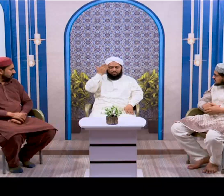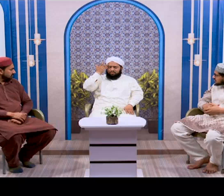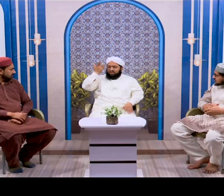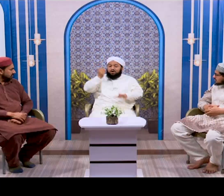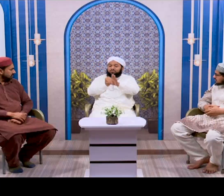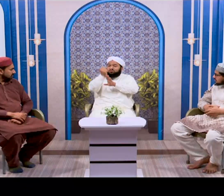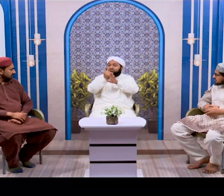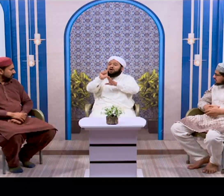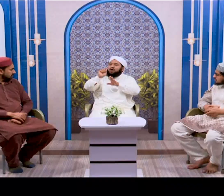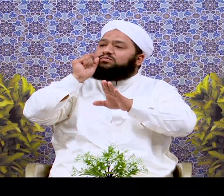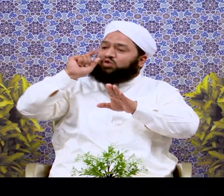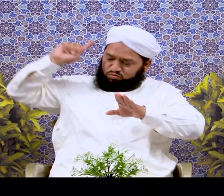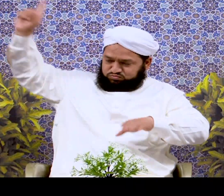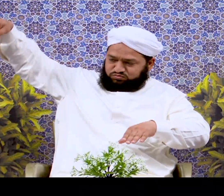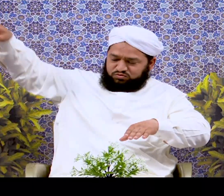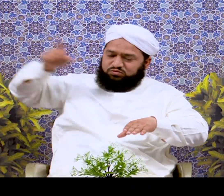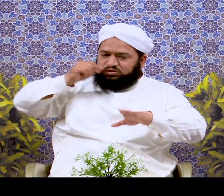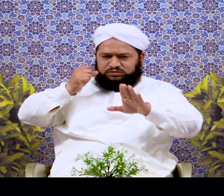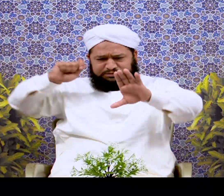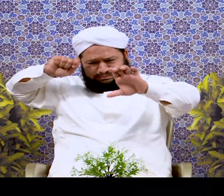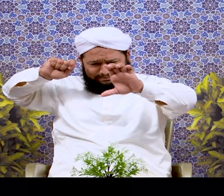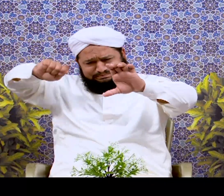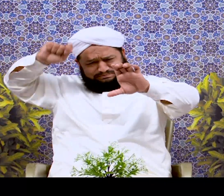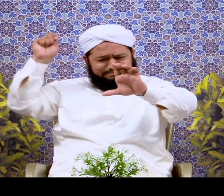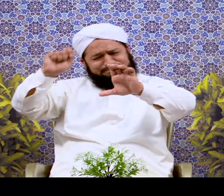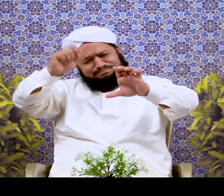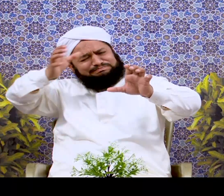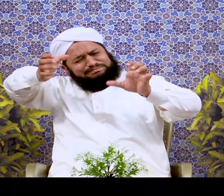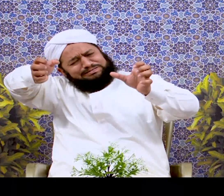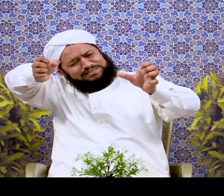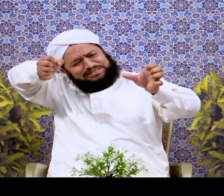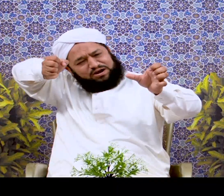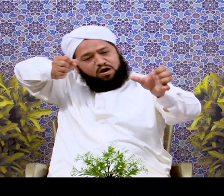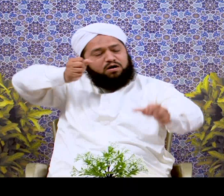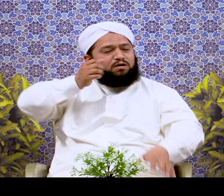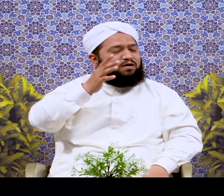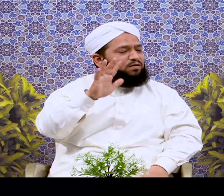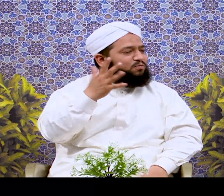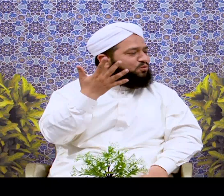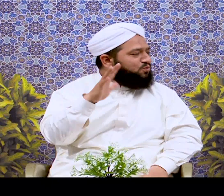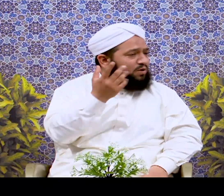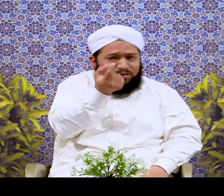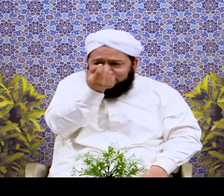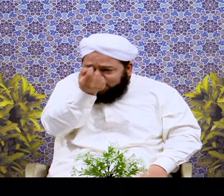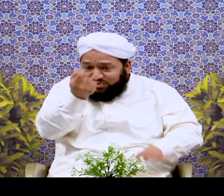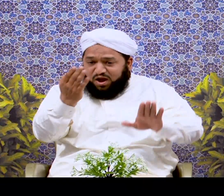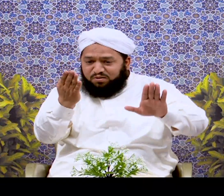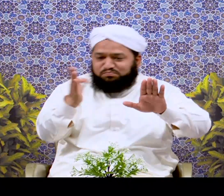نے بڑھئی کو بلایا، اس نے بھی اپنی پوری کوشش کی، مگر دروازہ تھا کہ اپنی جگہ سے بالکل بھی حرکت نہیں کر